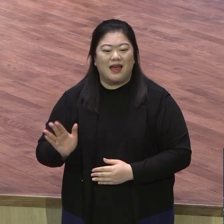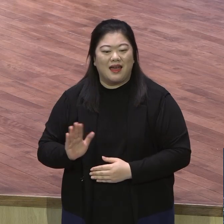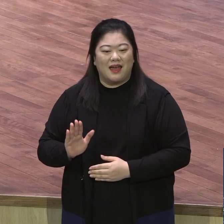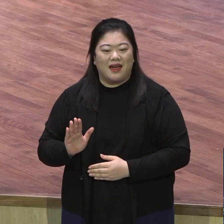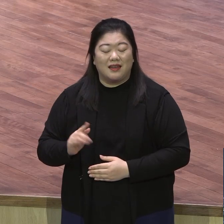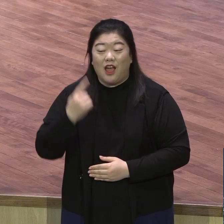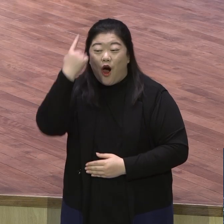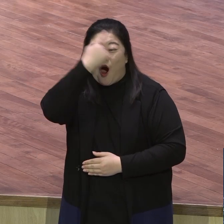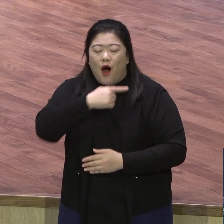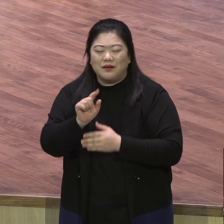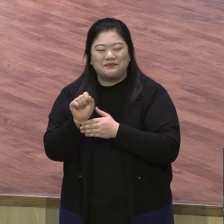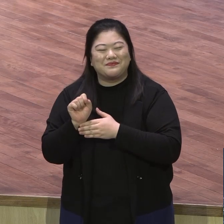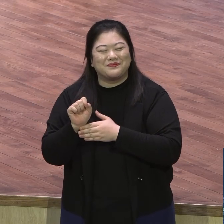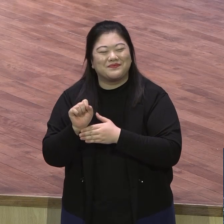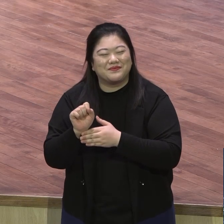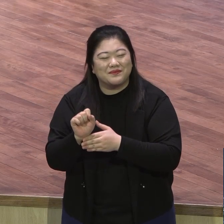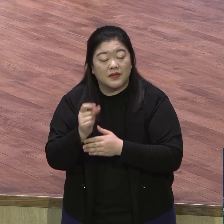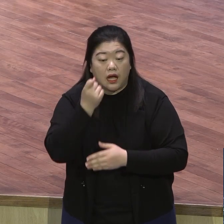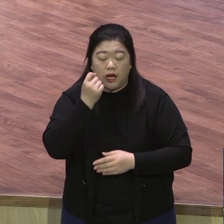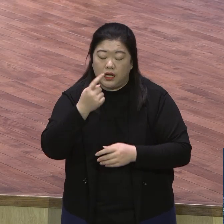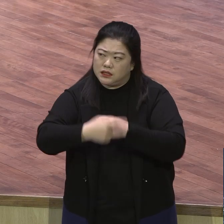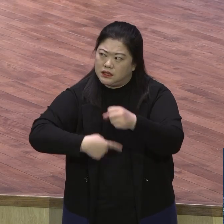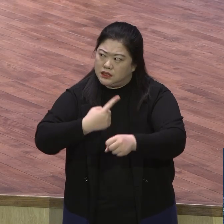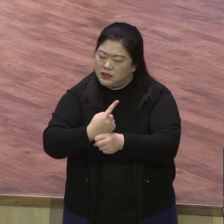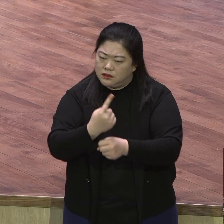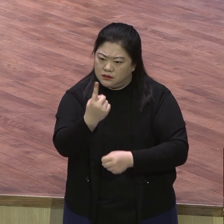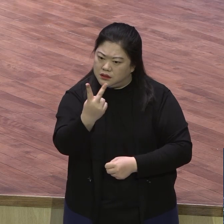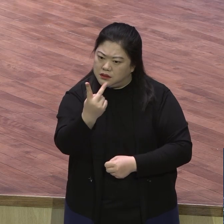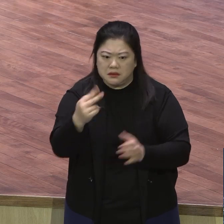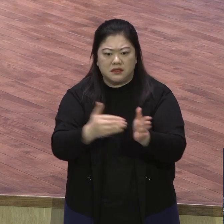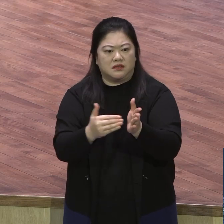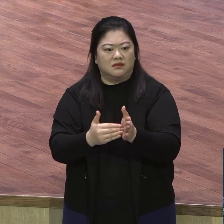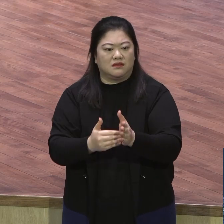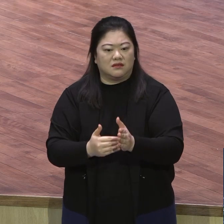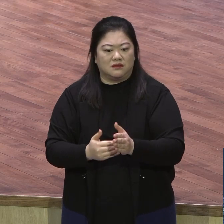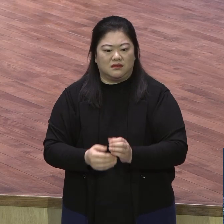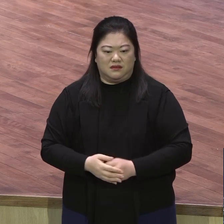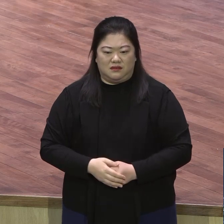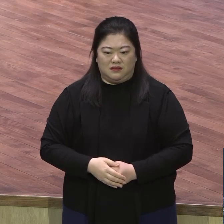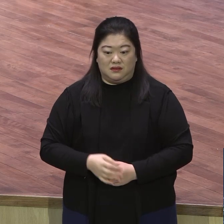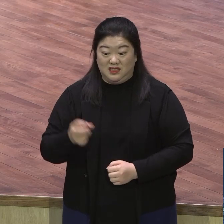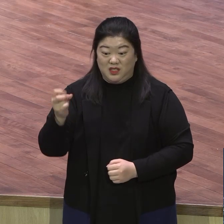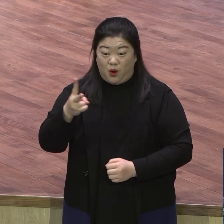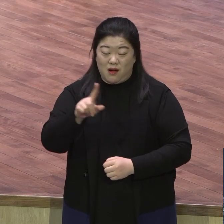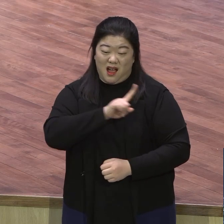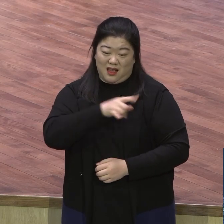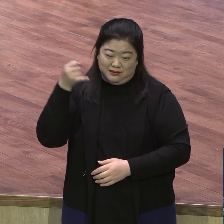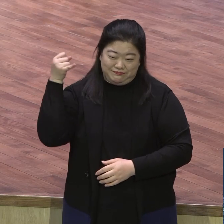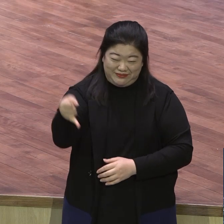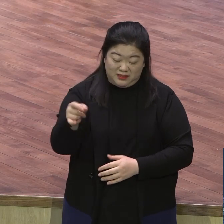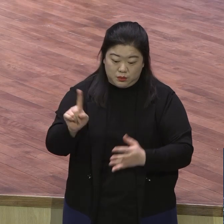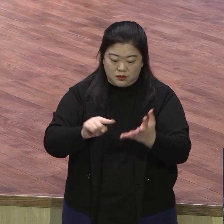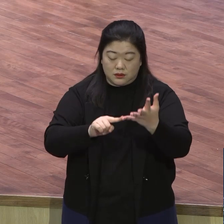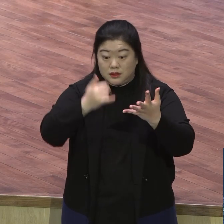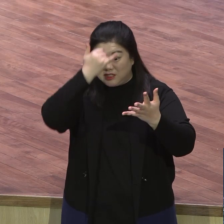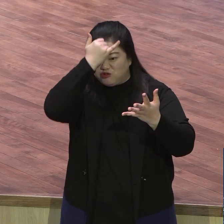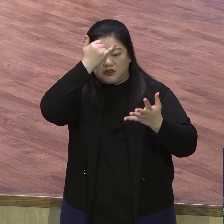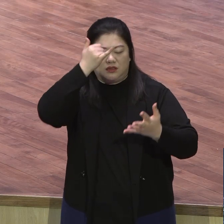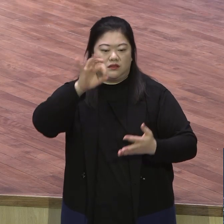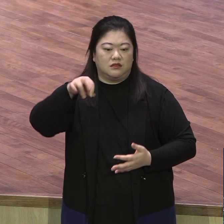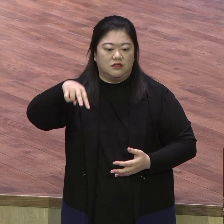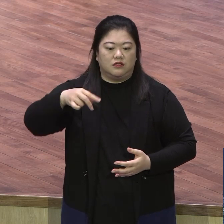나가기 때문에 그렇게 양을 준다. 가를 받은 과목이 있어요. 그게 뭐냐? 윤리예요. 윤리. 윤리라는